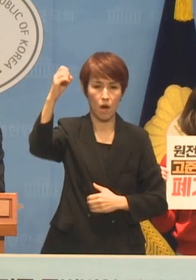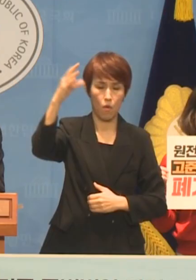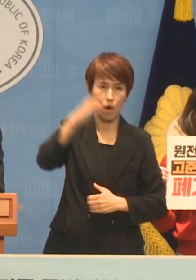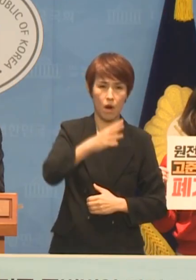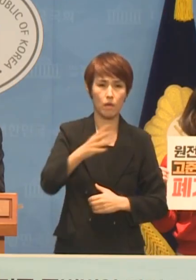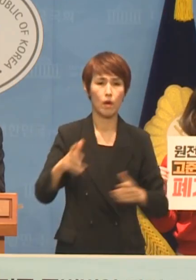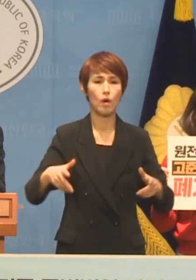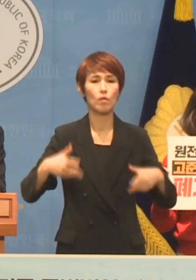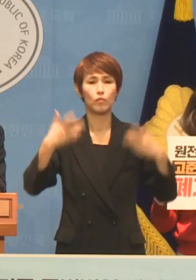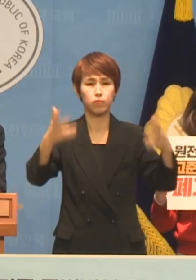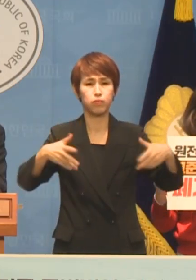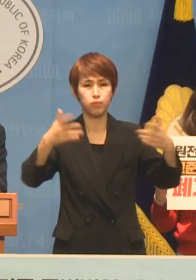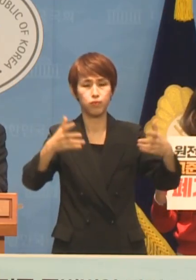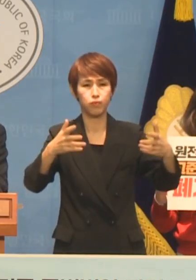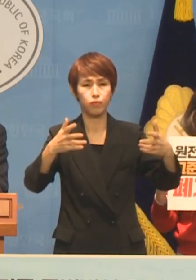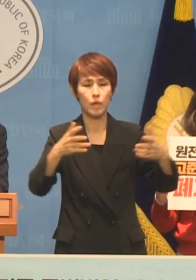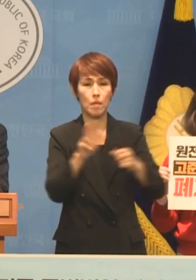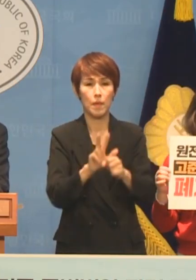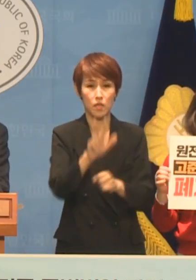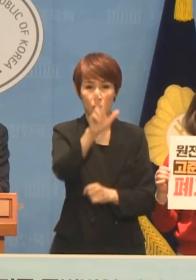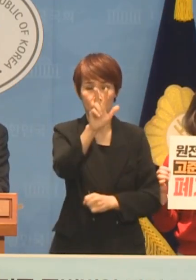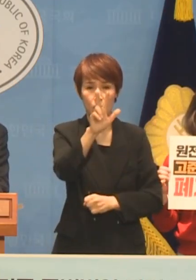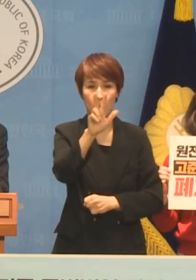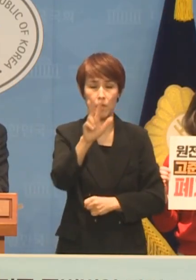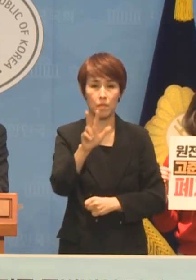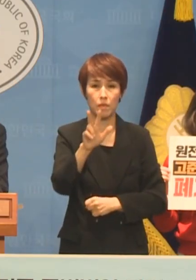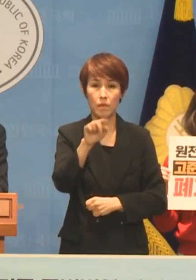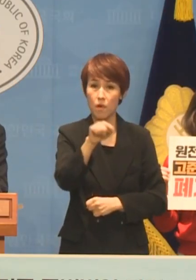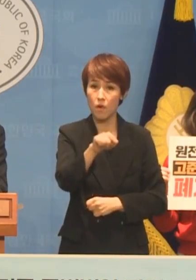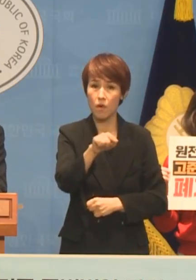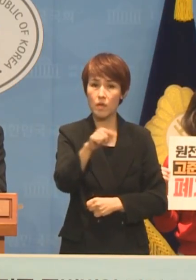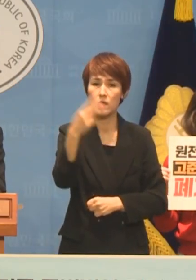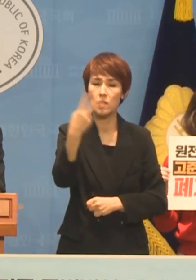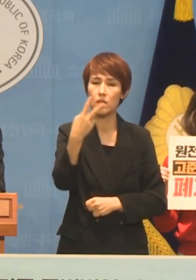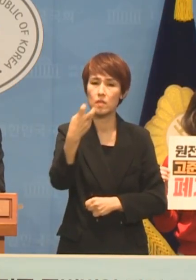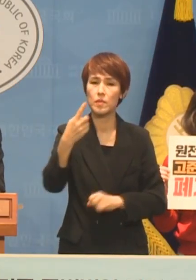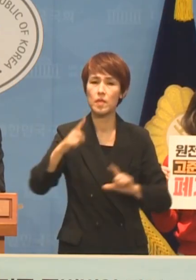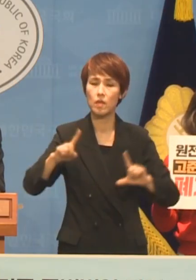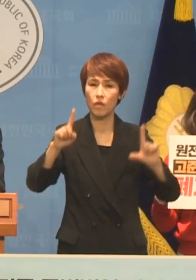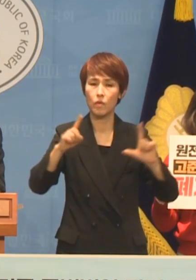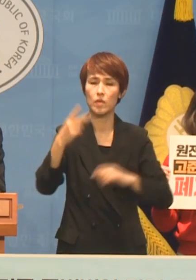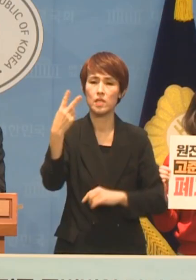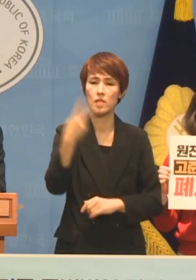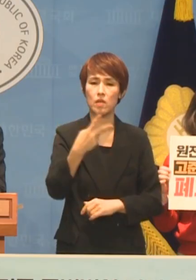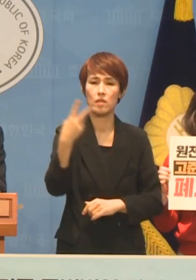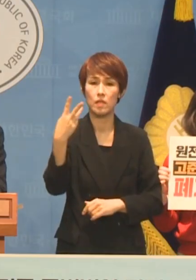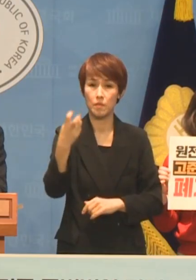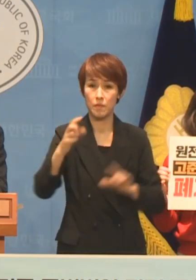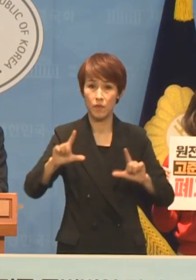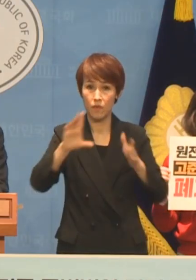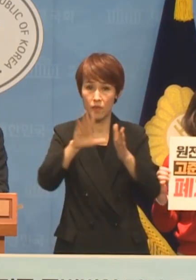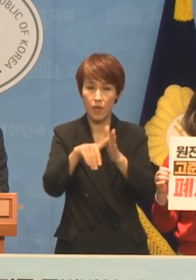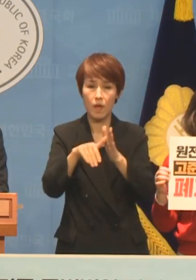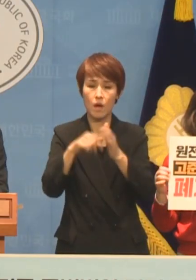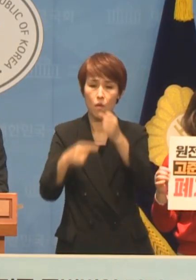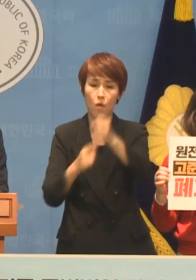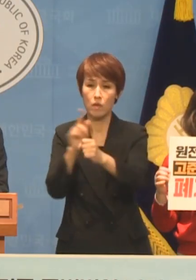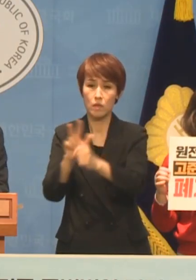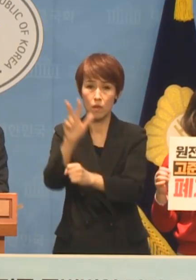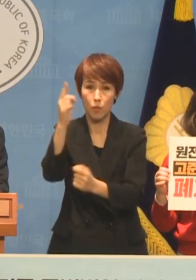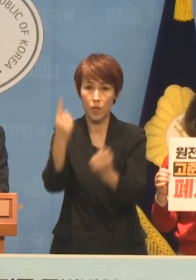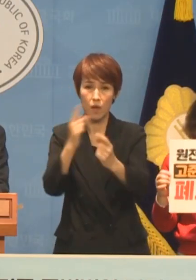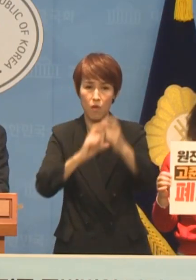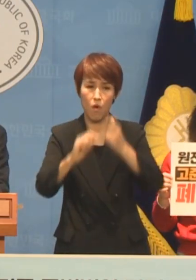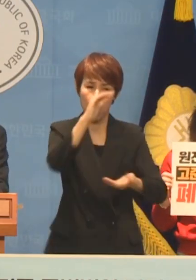풍력발전 단가가 2027년 석탄 2030년이 지나면 원전보다 더